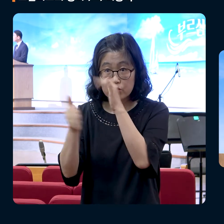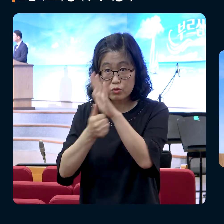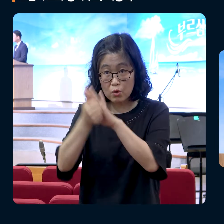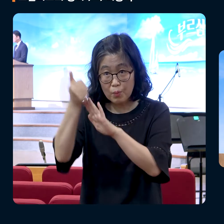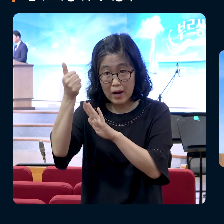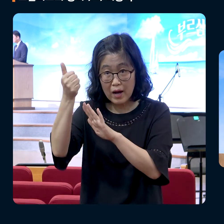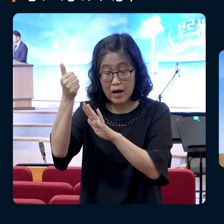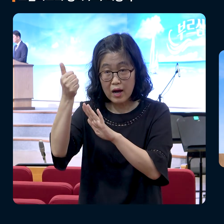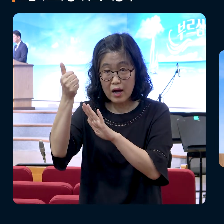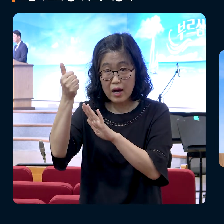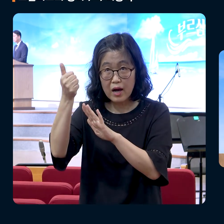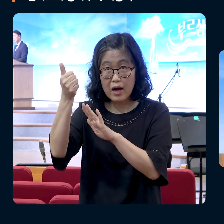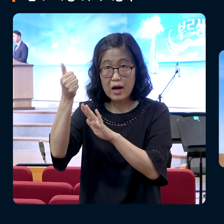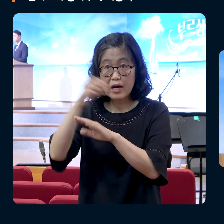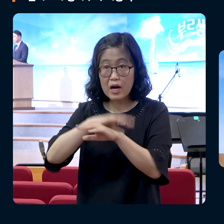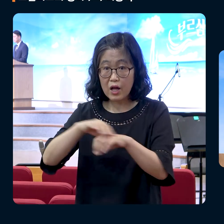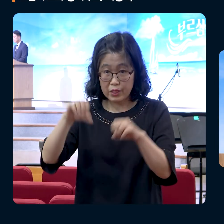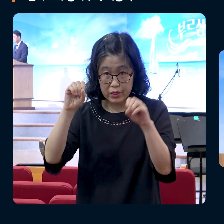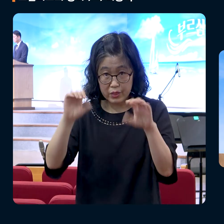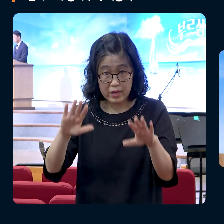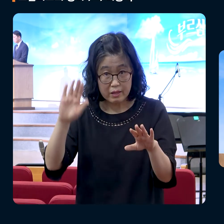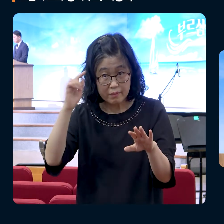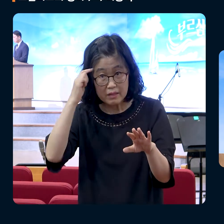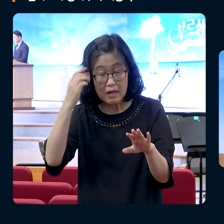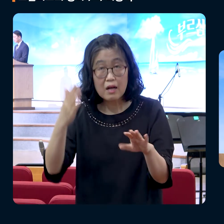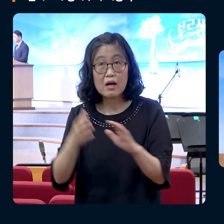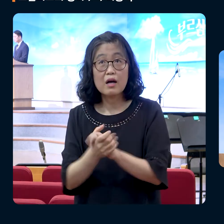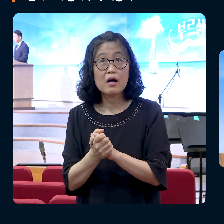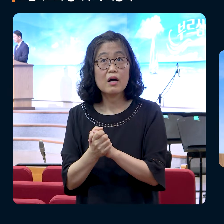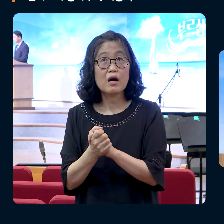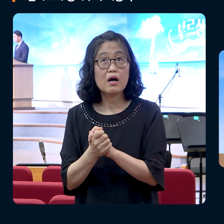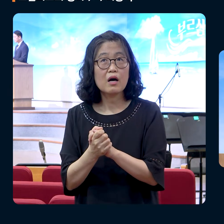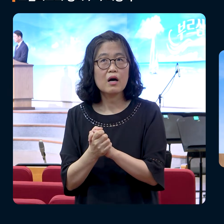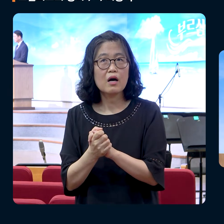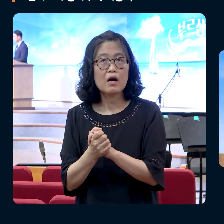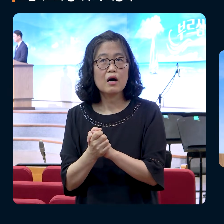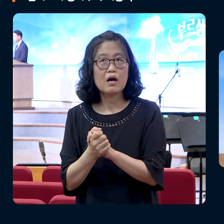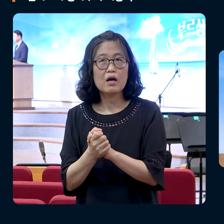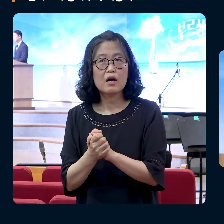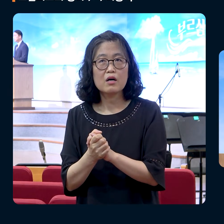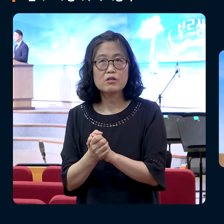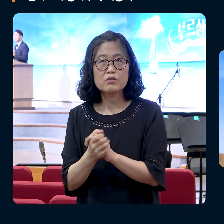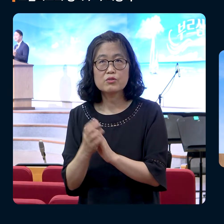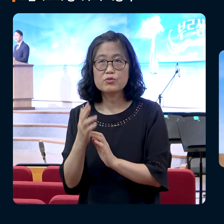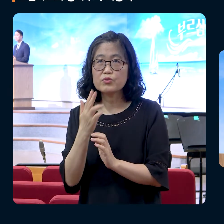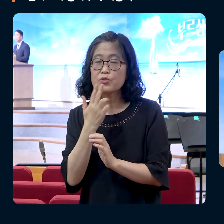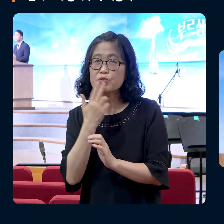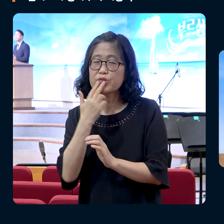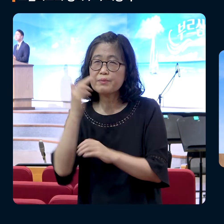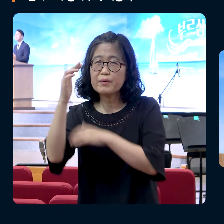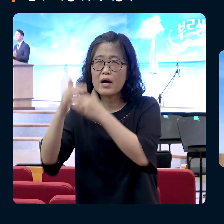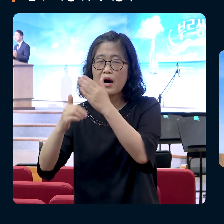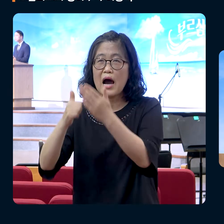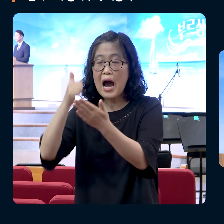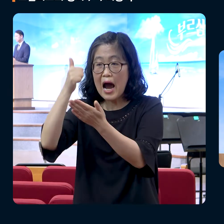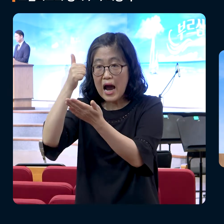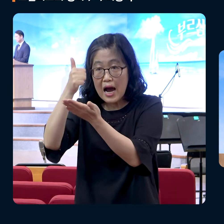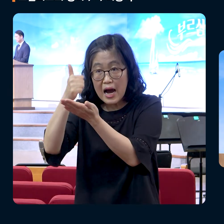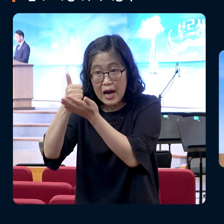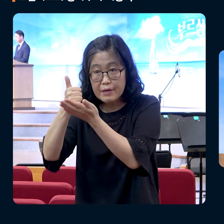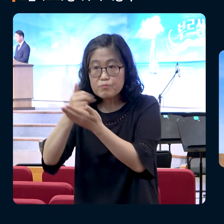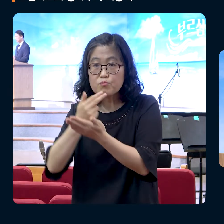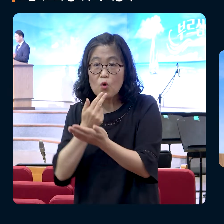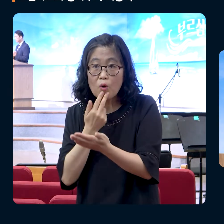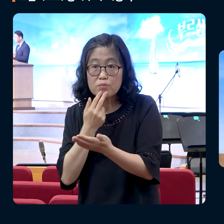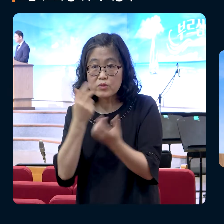과연 헛된 소망입니까? 아니었습니다. 요셉의 현실은 말도 안 되는 상황이었지만, 그래서 하나님이 없는 것 같은